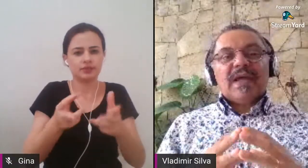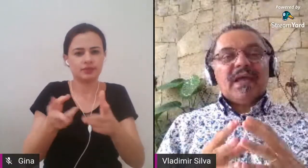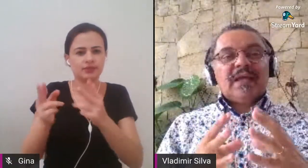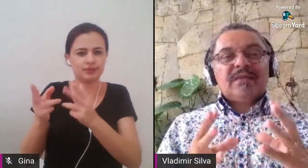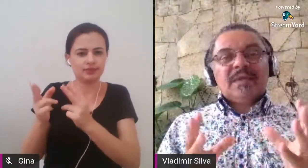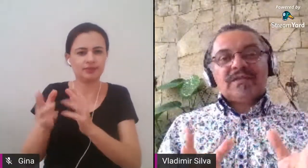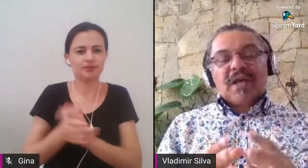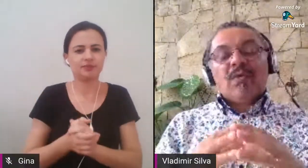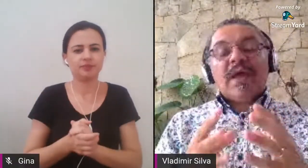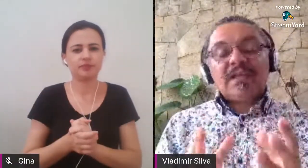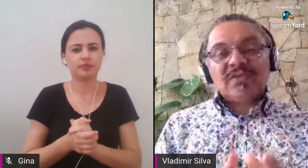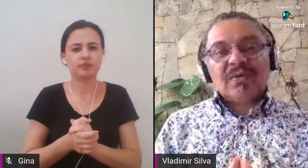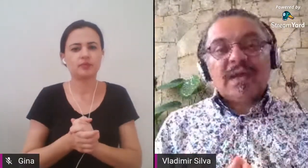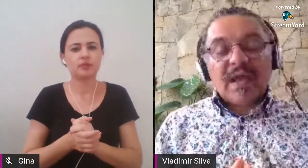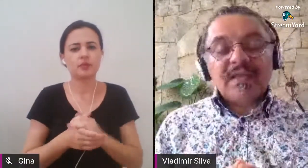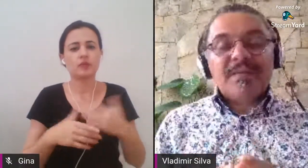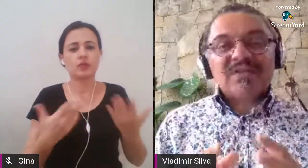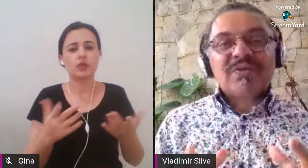que